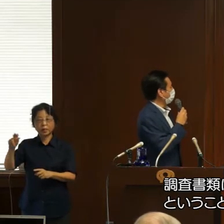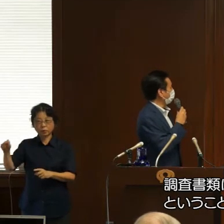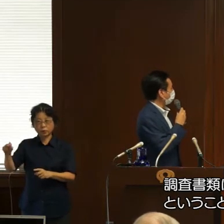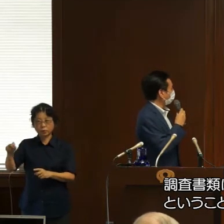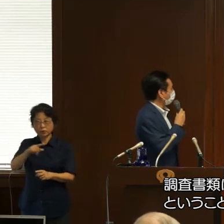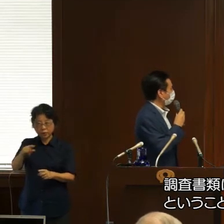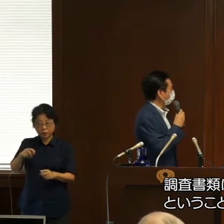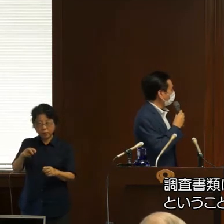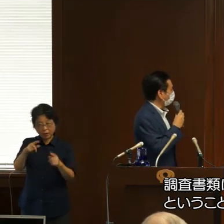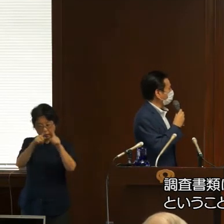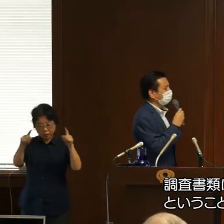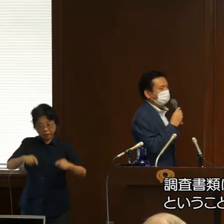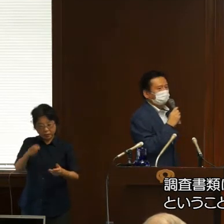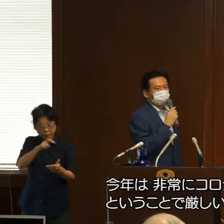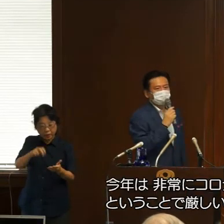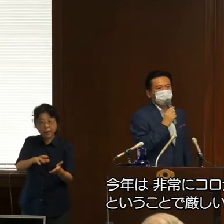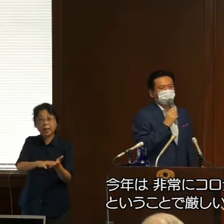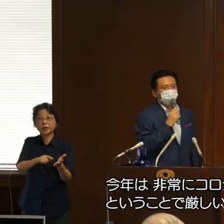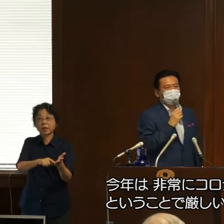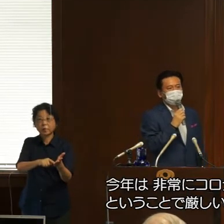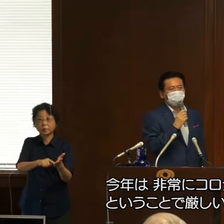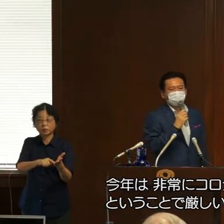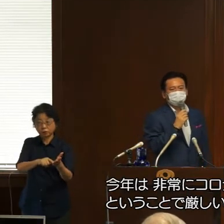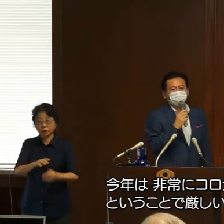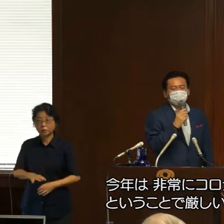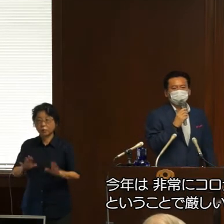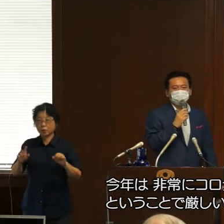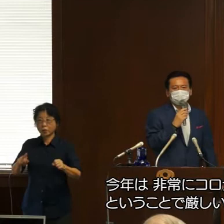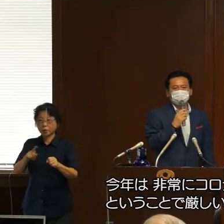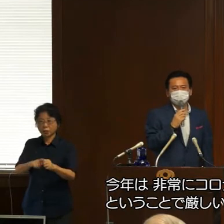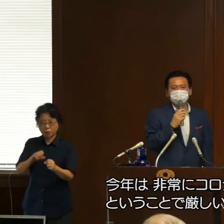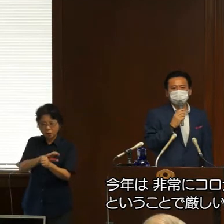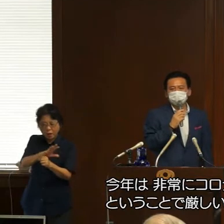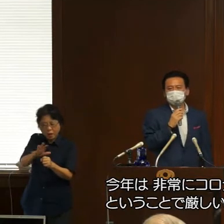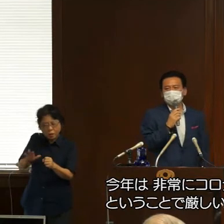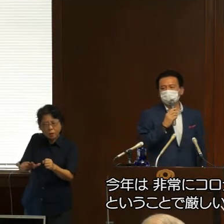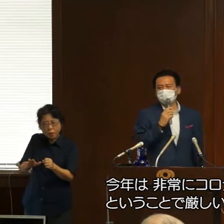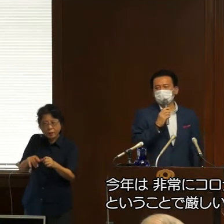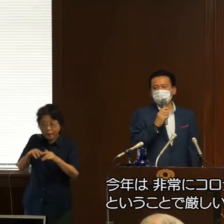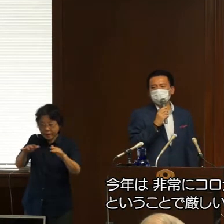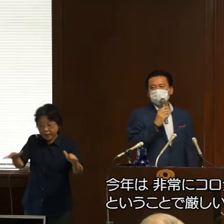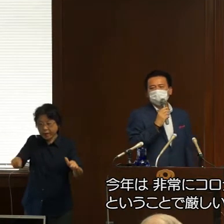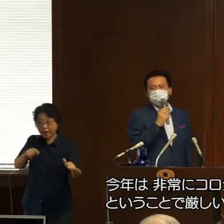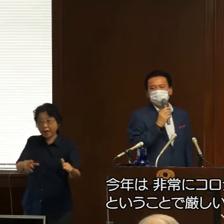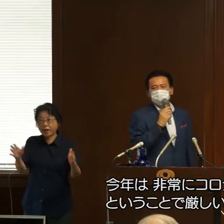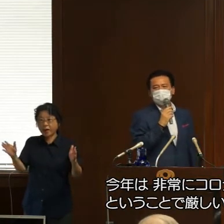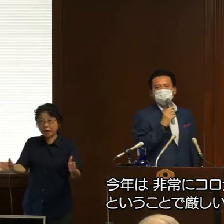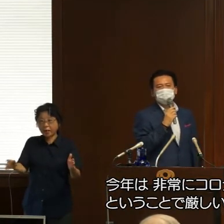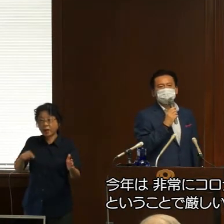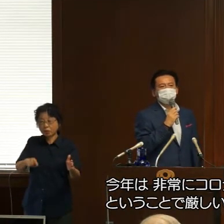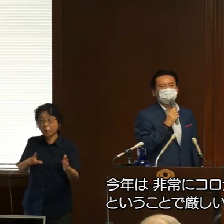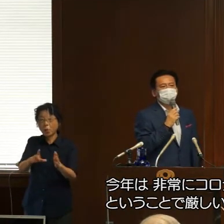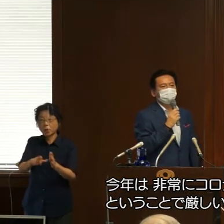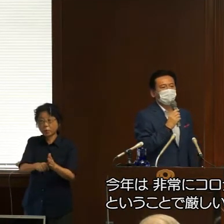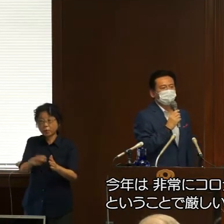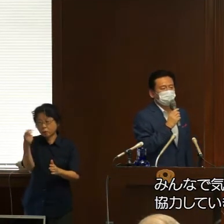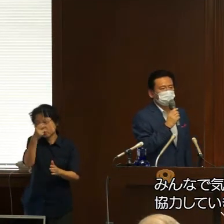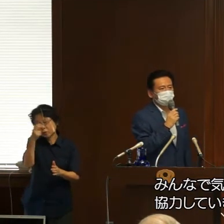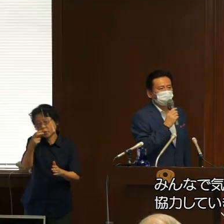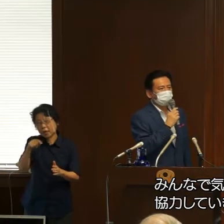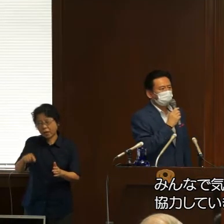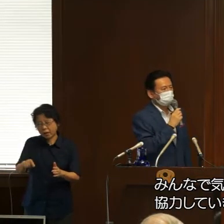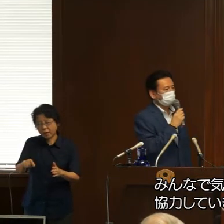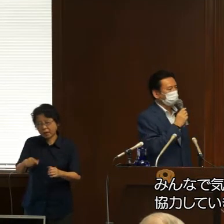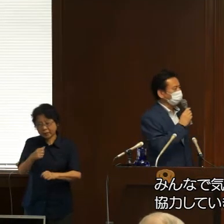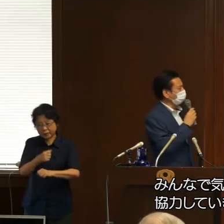ているということでありまして、まあ、今年は非常にこのコロナ禍での国勢調査ということで厳しいところもありますけれども、み